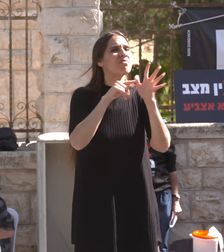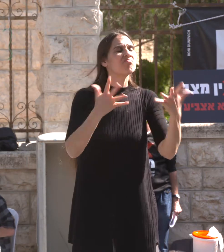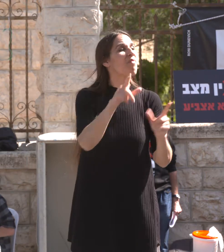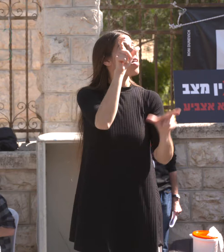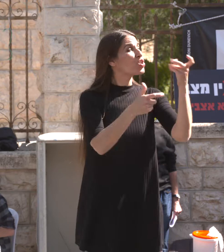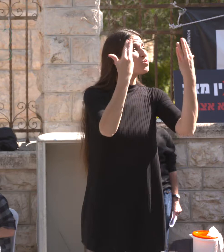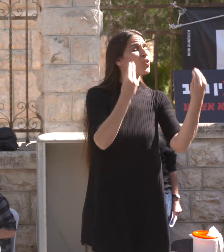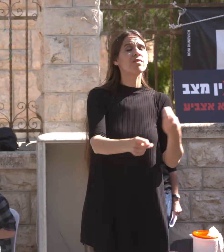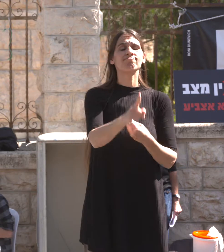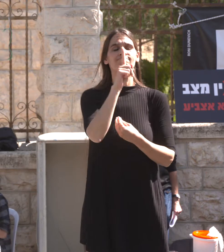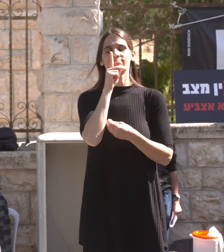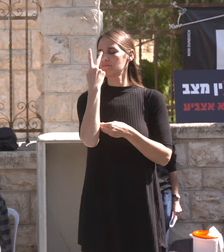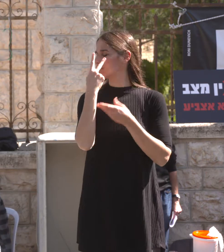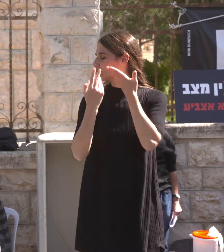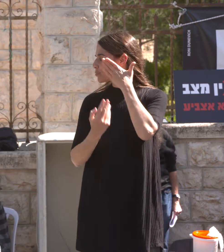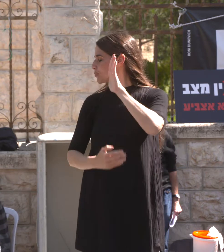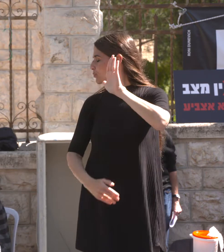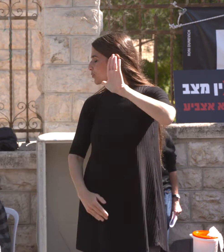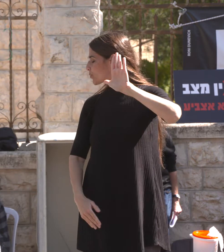אנשים טובים